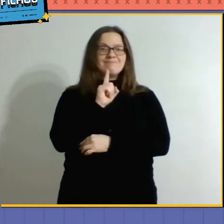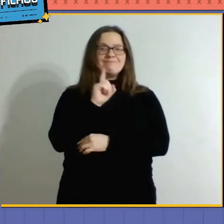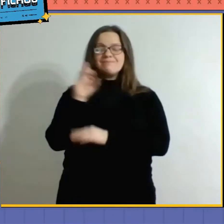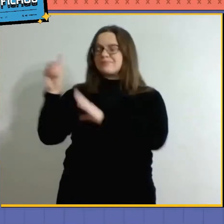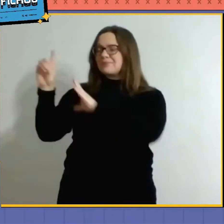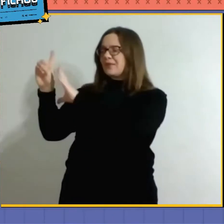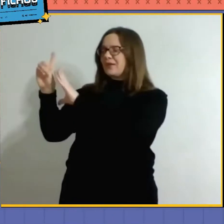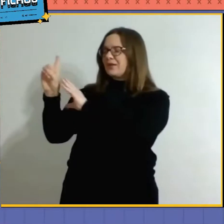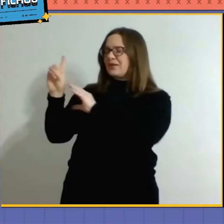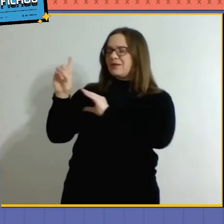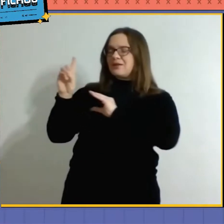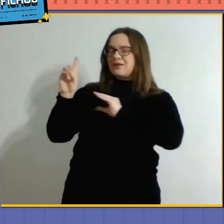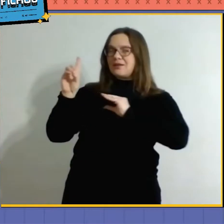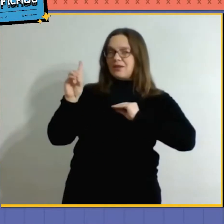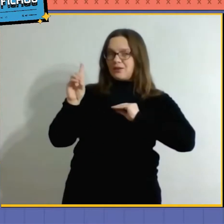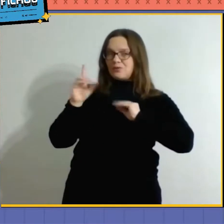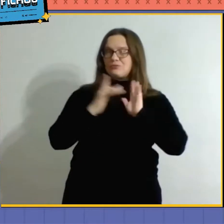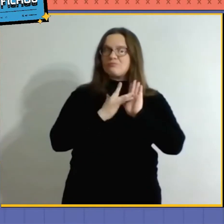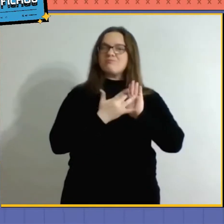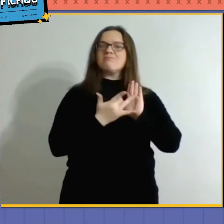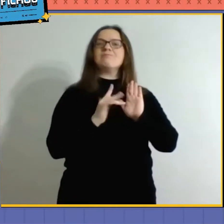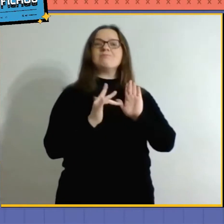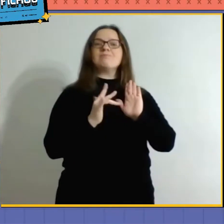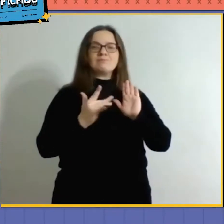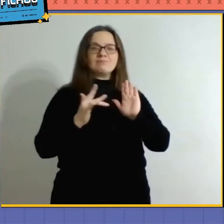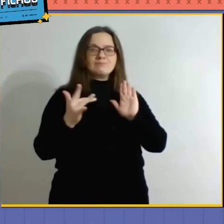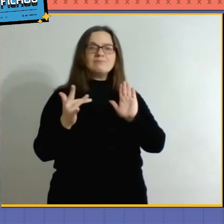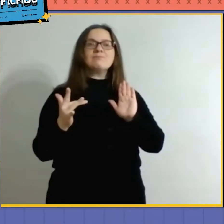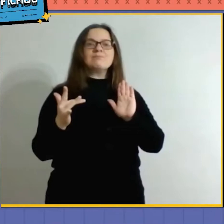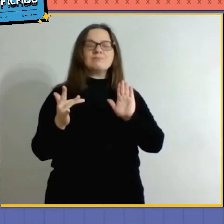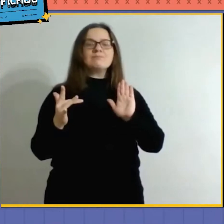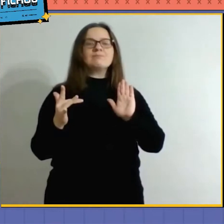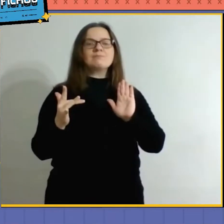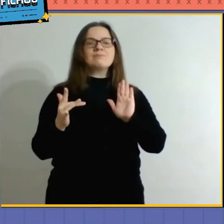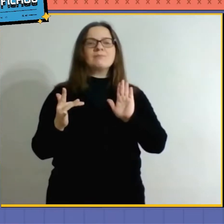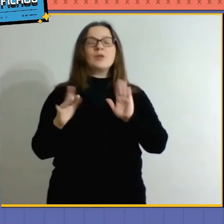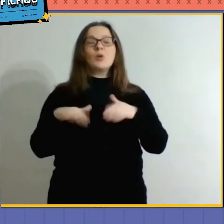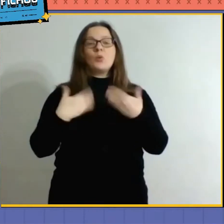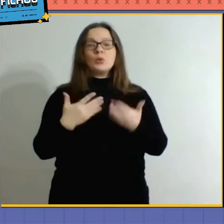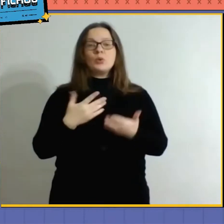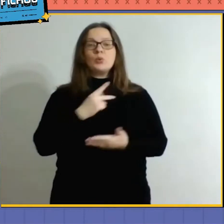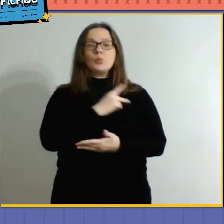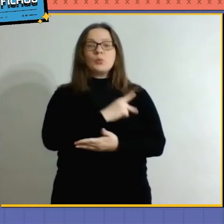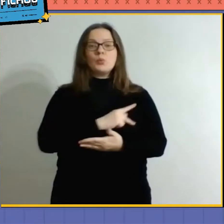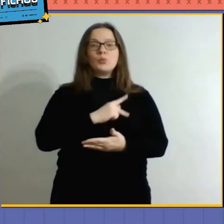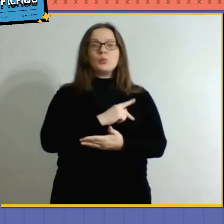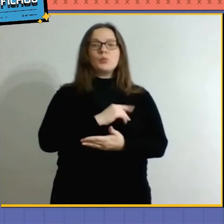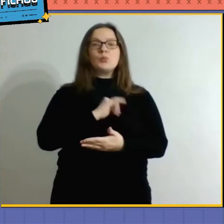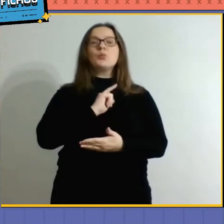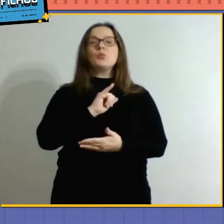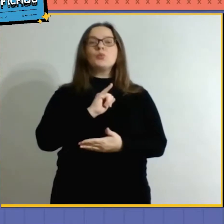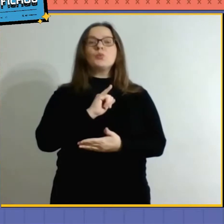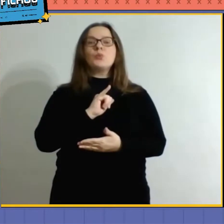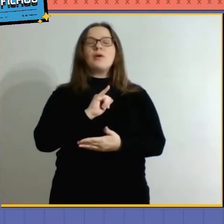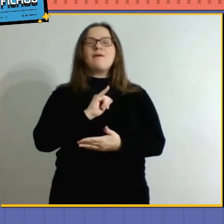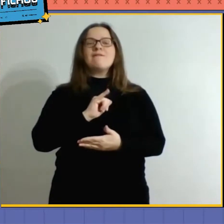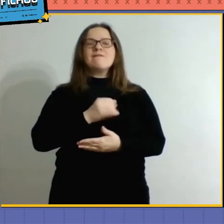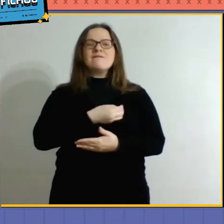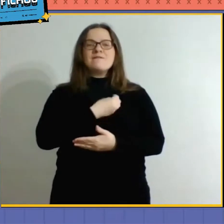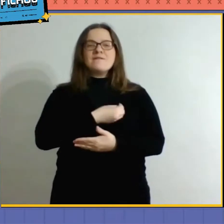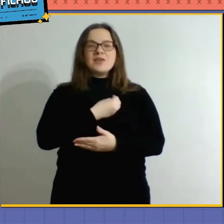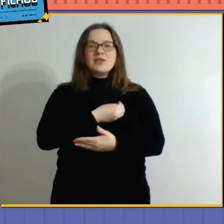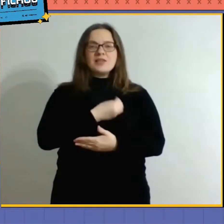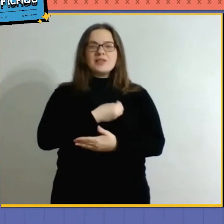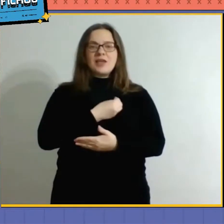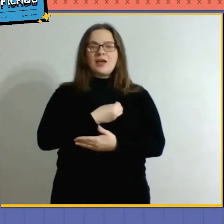manifestado na carne então quando o apóstolo falou aqui ó para que vivamos uma vida mansa e tranquila com toda a piedade e